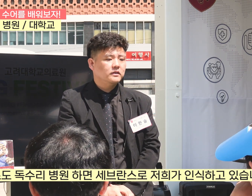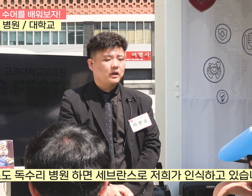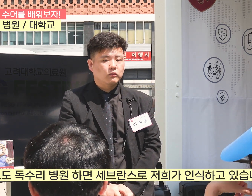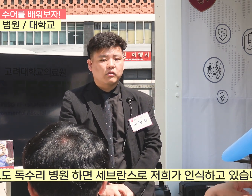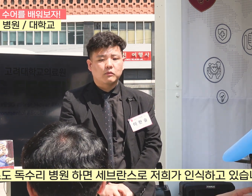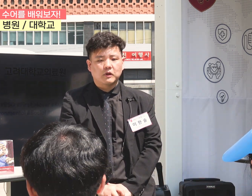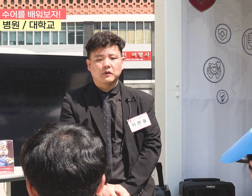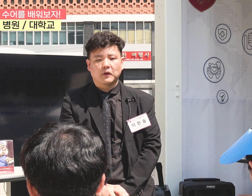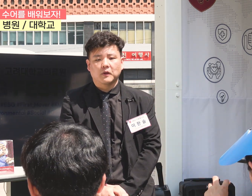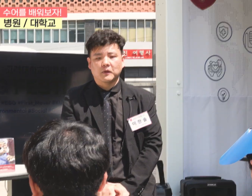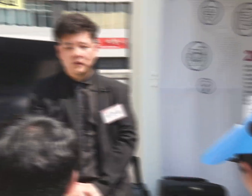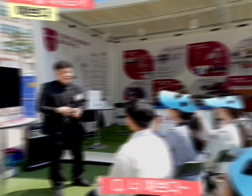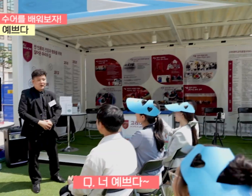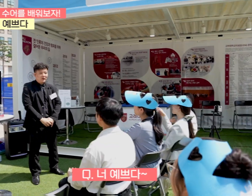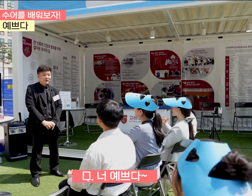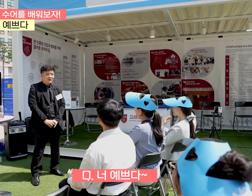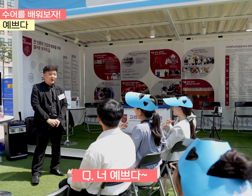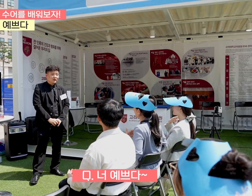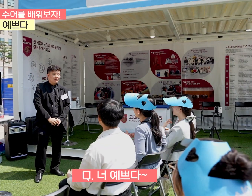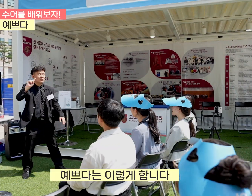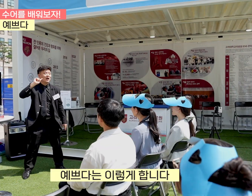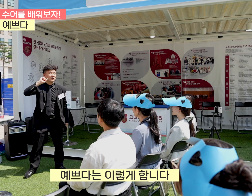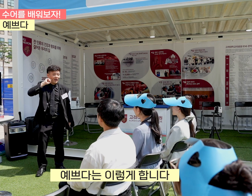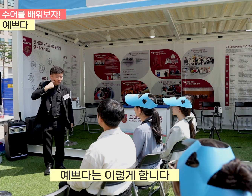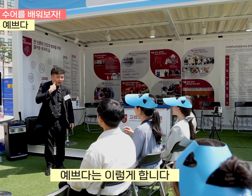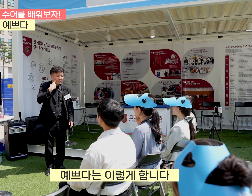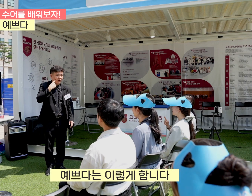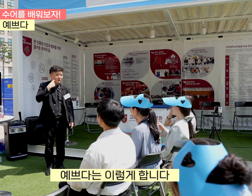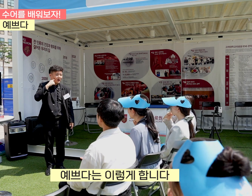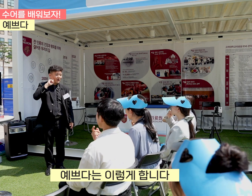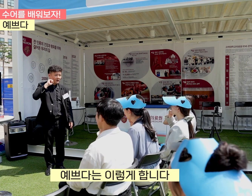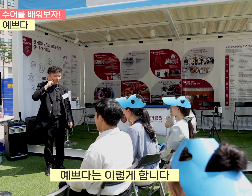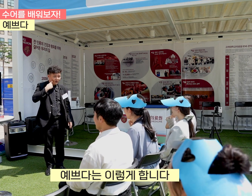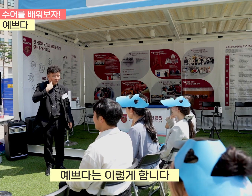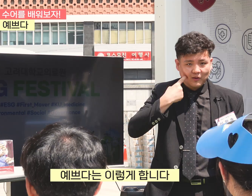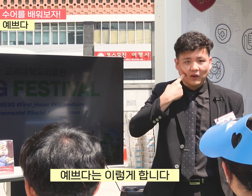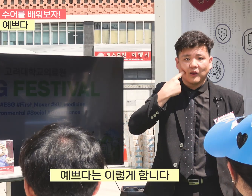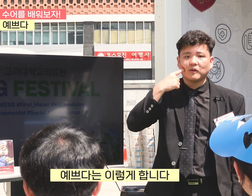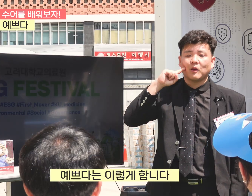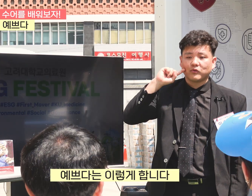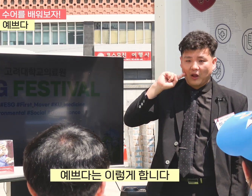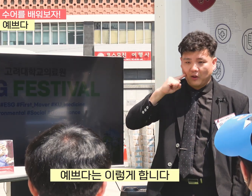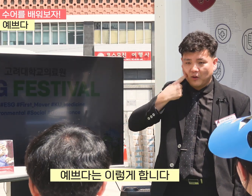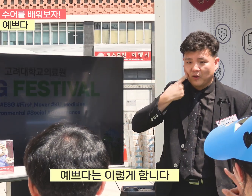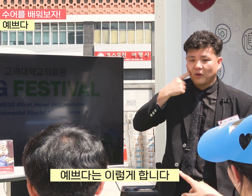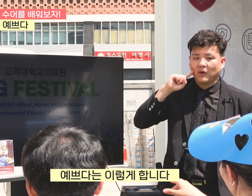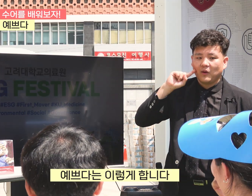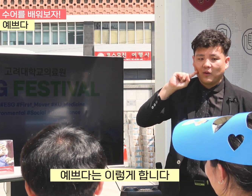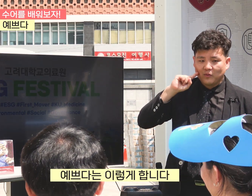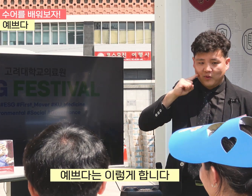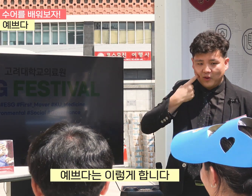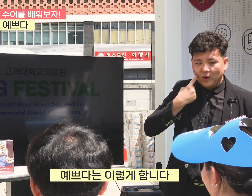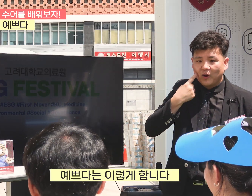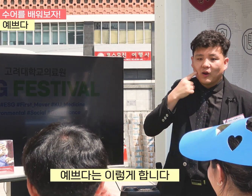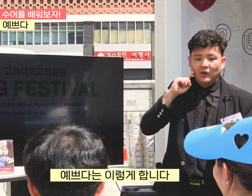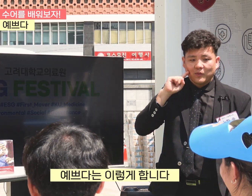인식하고 있습니다. 예. 너 예쁘다. 예쁘다는 예쁘다 이렇게 합니다. 예, 예쁘다. 너 예쁘다.